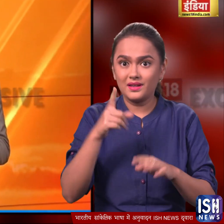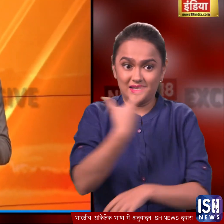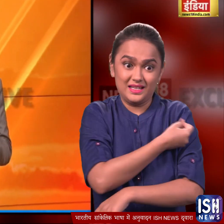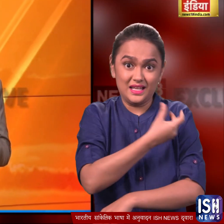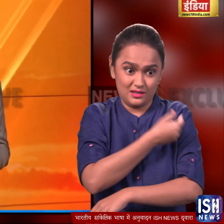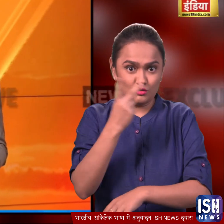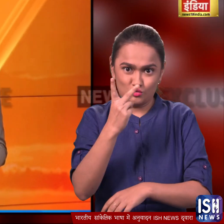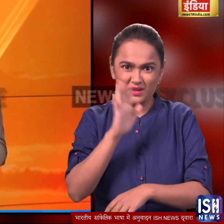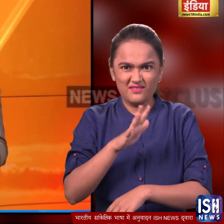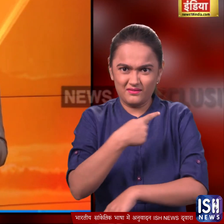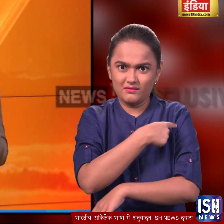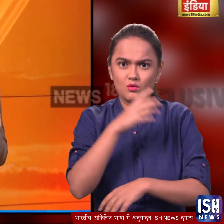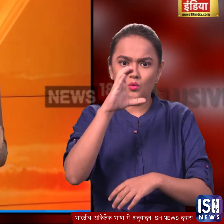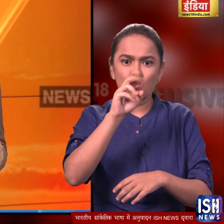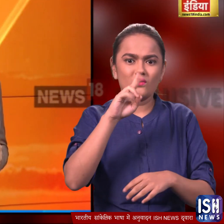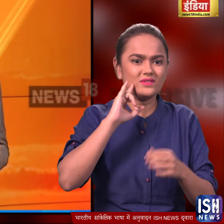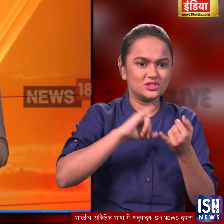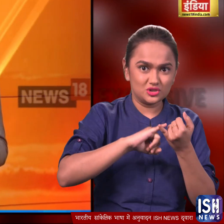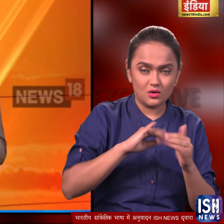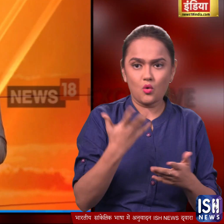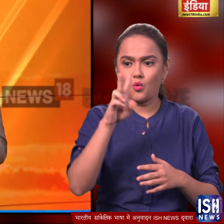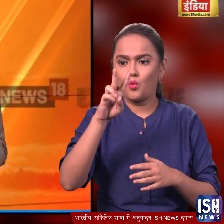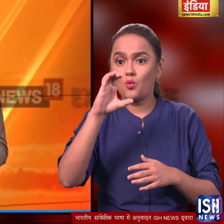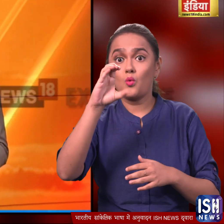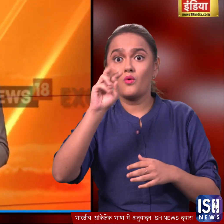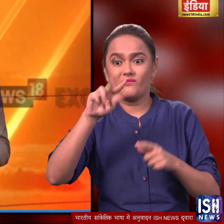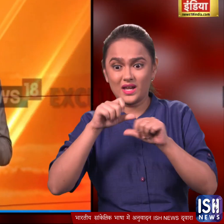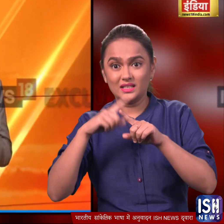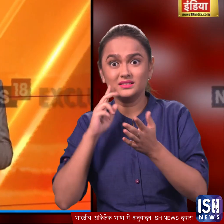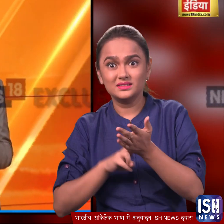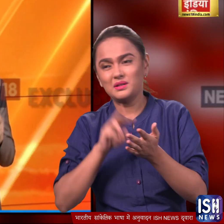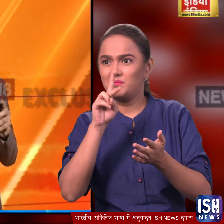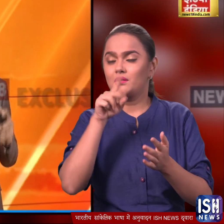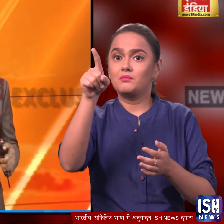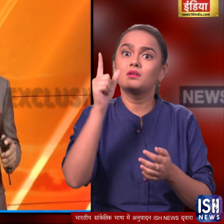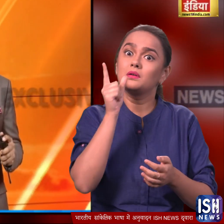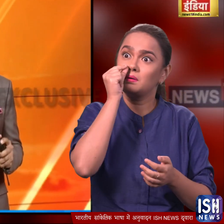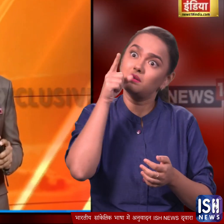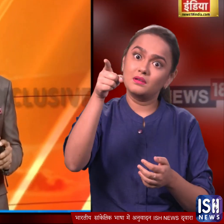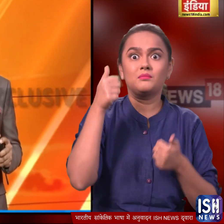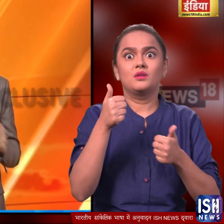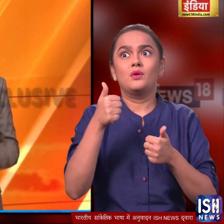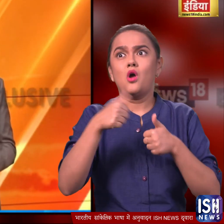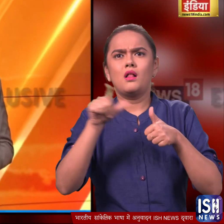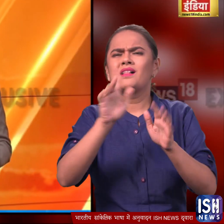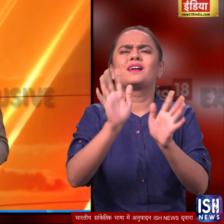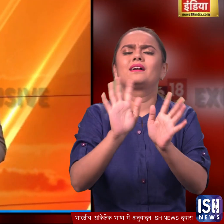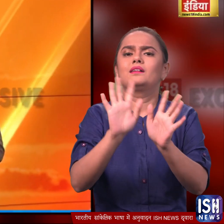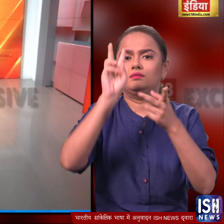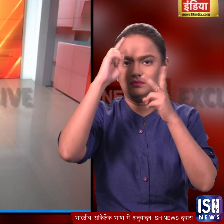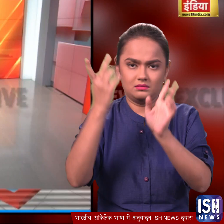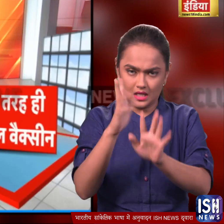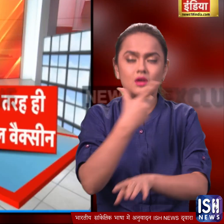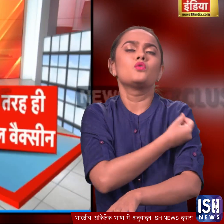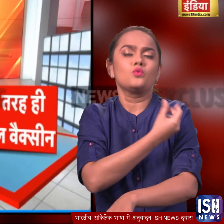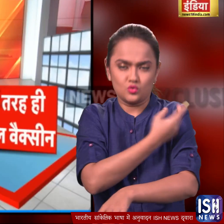तक जो वैक्सीन दी जा रही है, चाहे वो कोविशील्ड हो या फिर कोवैक्सीन हो, उनकी जगह पर नाक से दी जाने वाली वैक्सीन दी जाने लगेगी।